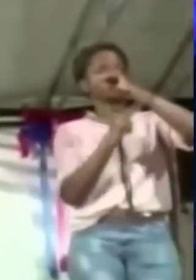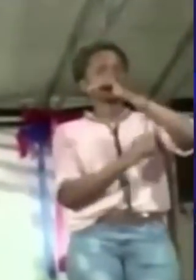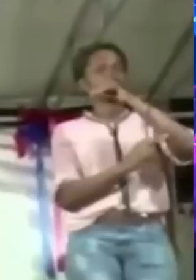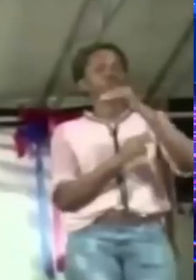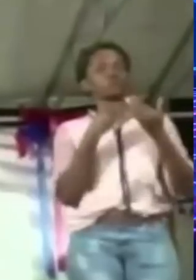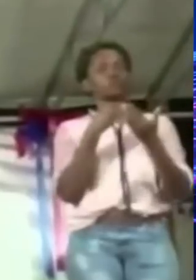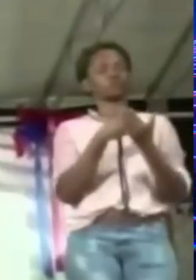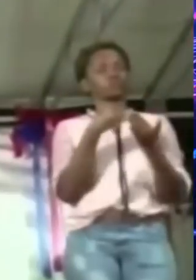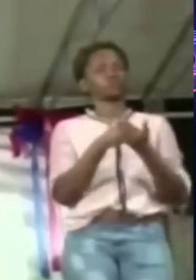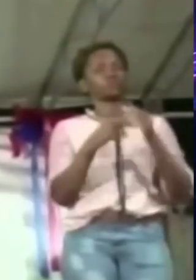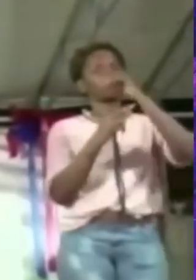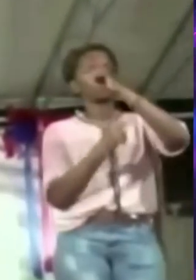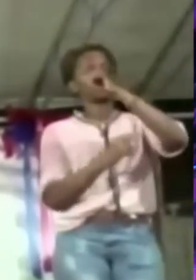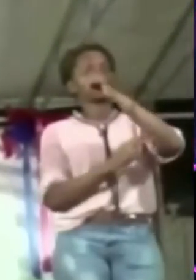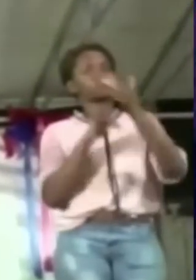l'argent pour